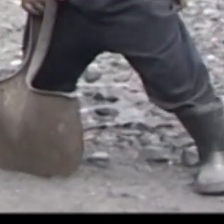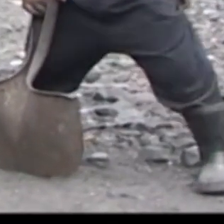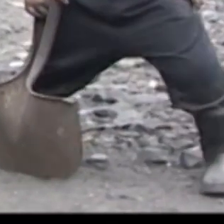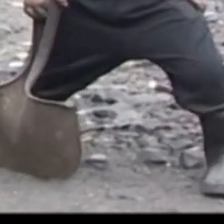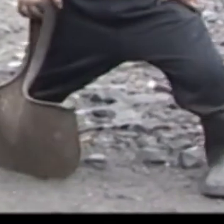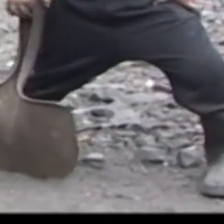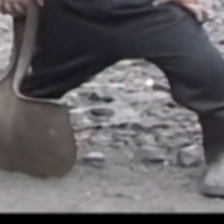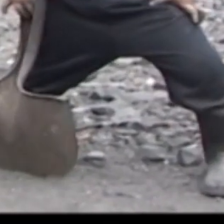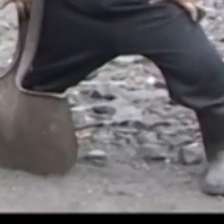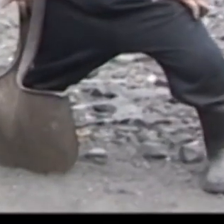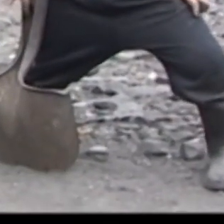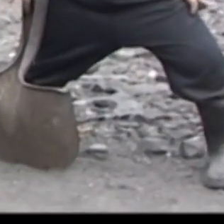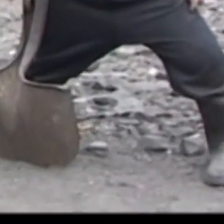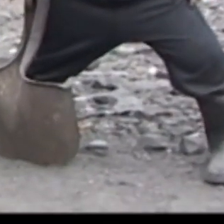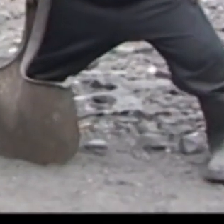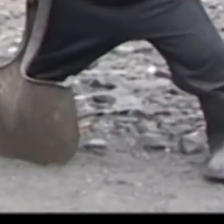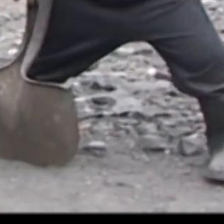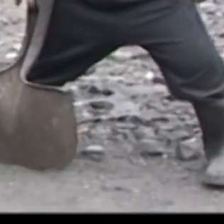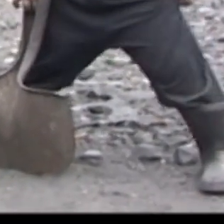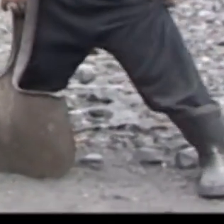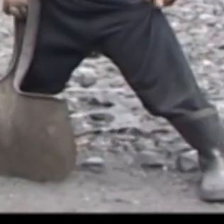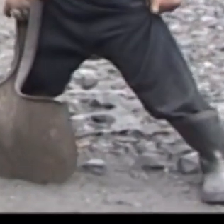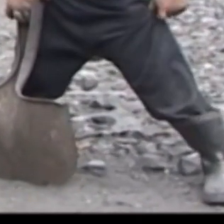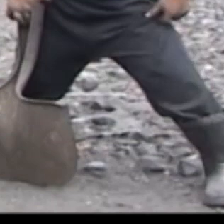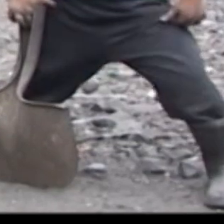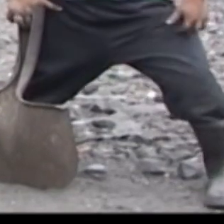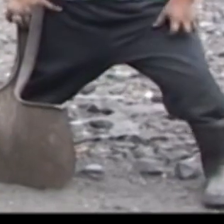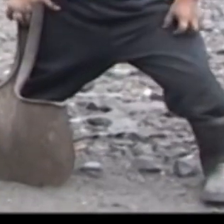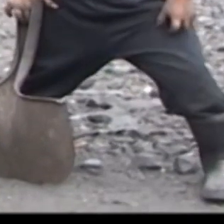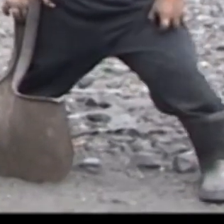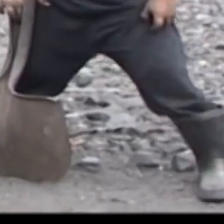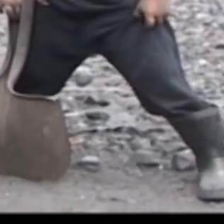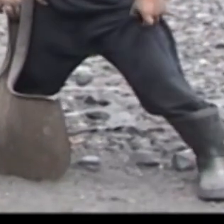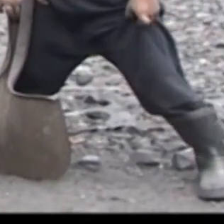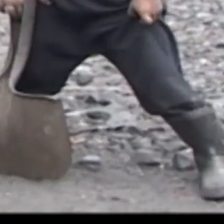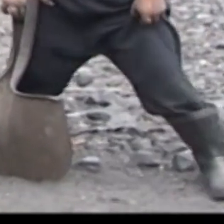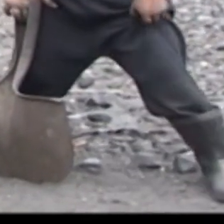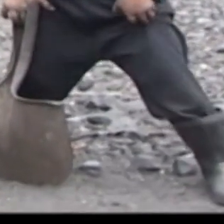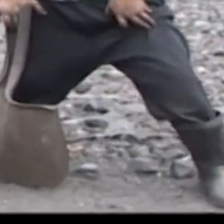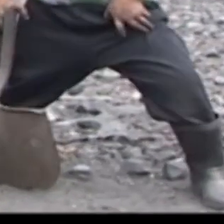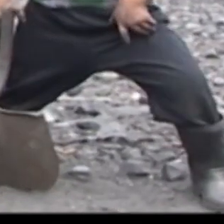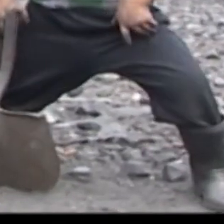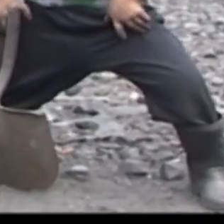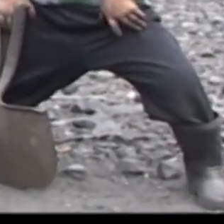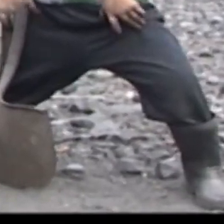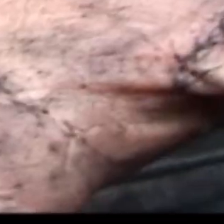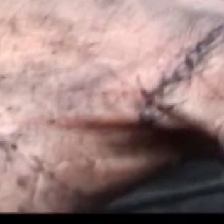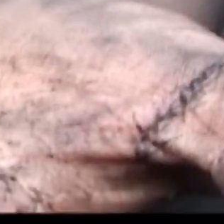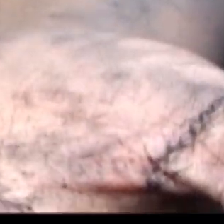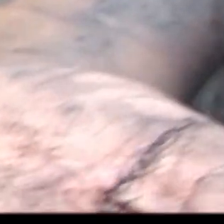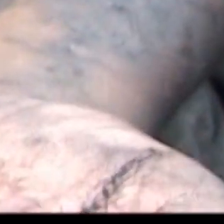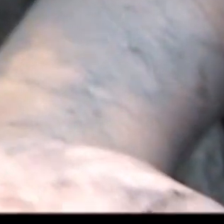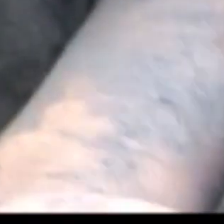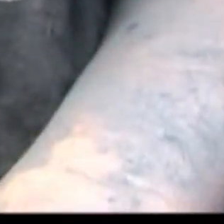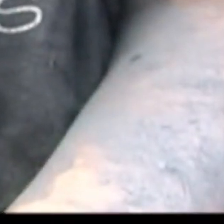detrás del café de las plantaciones de Colombia, detrás del cacao de Ghana o